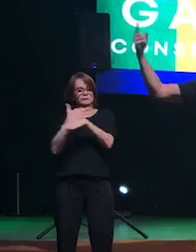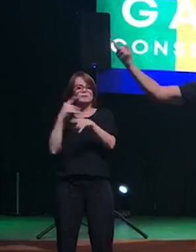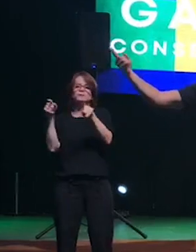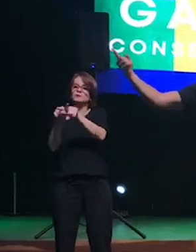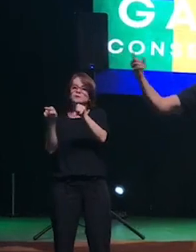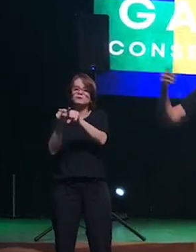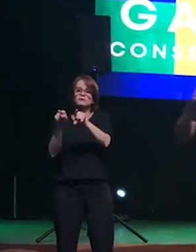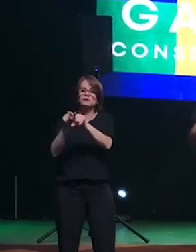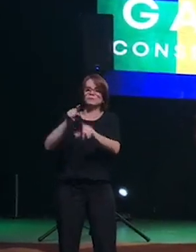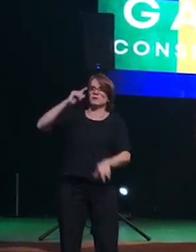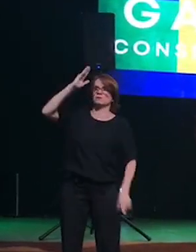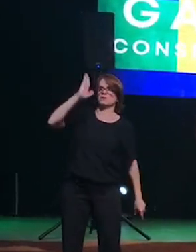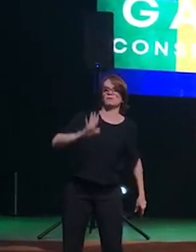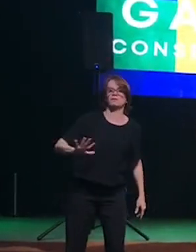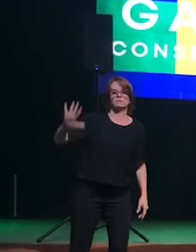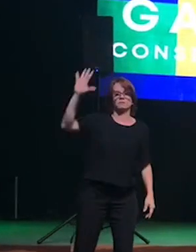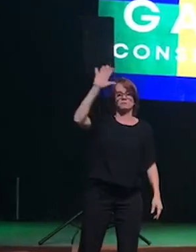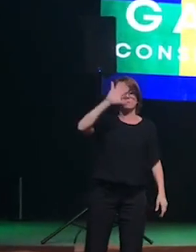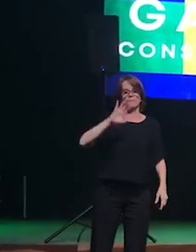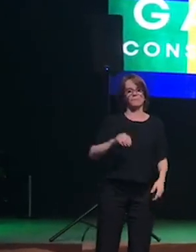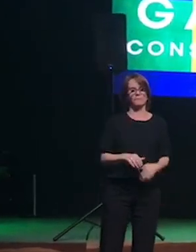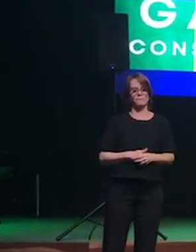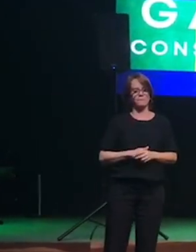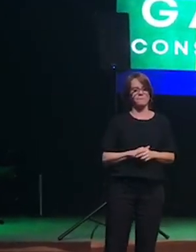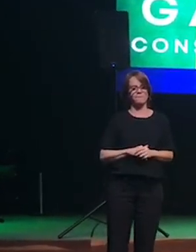e a nação.